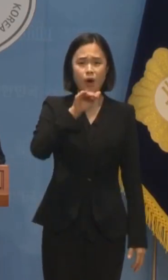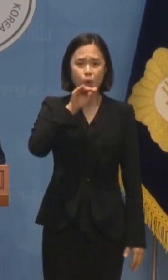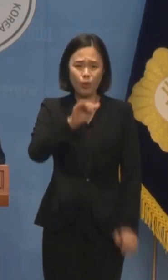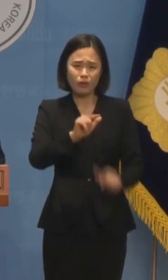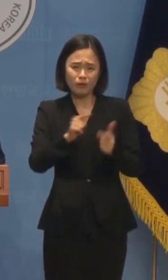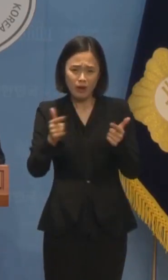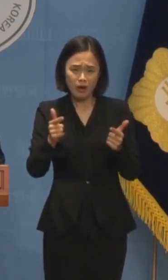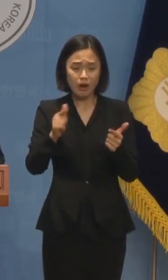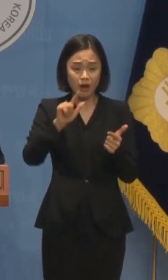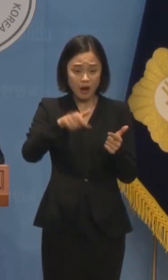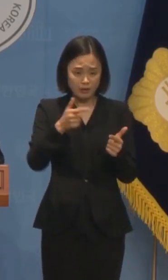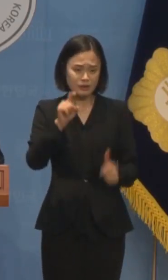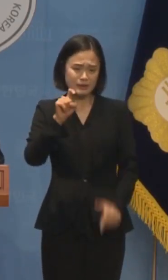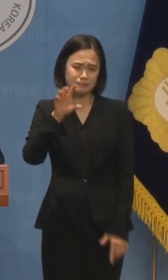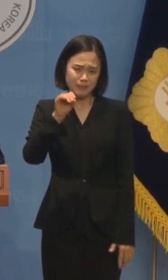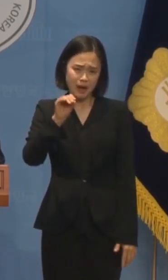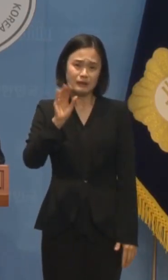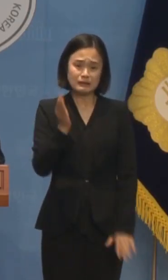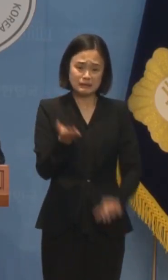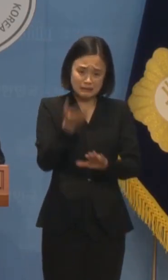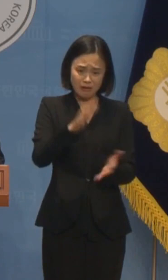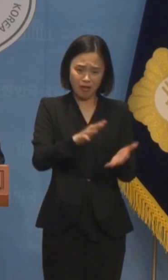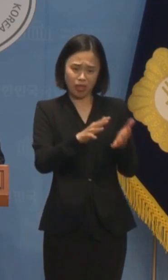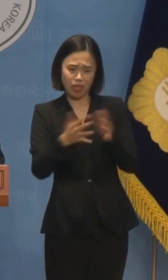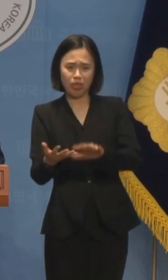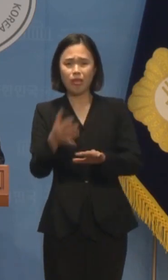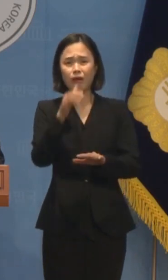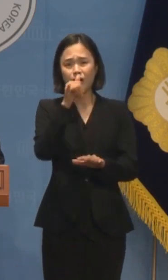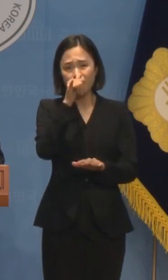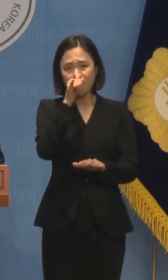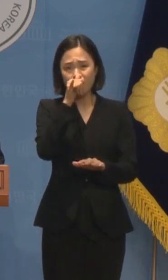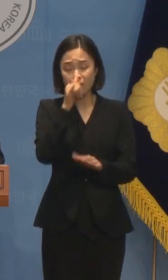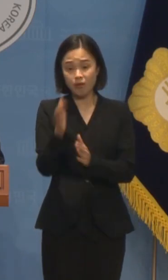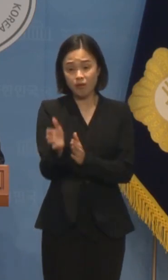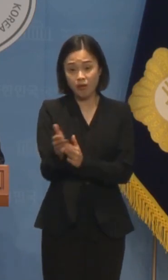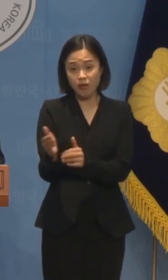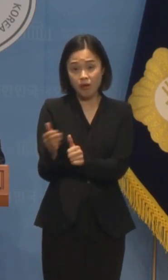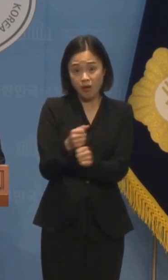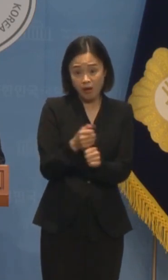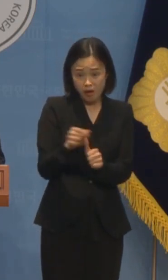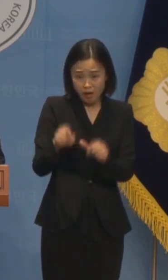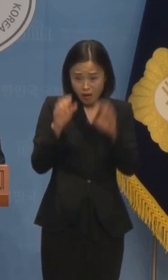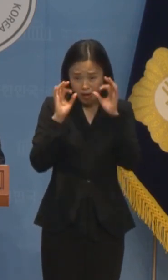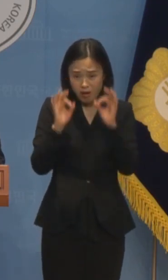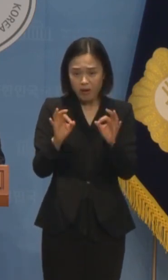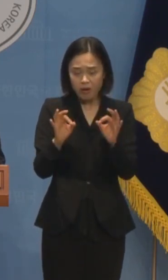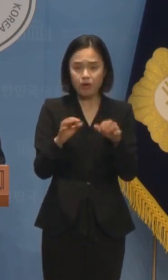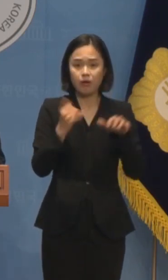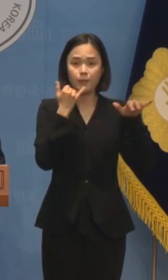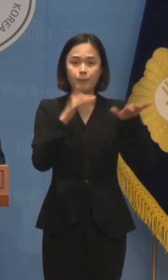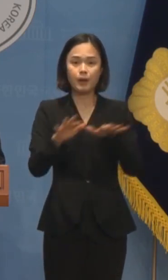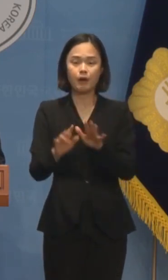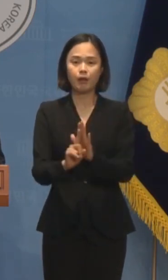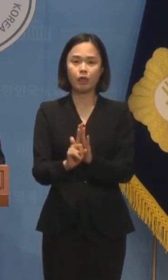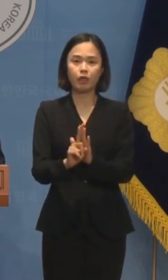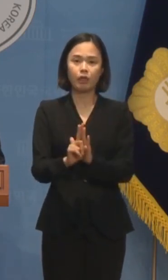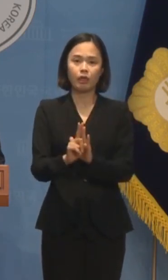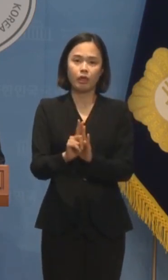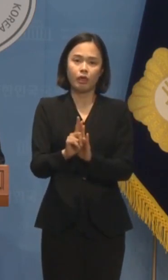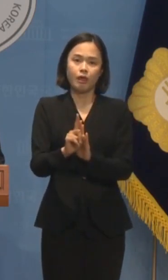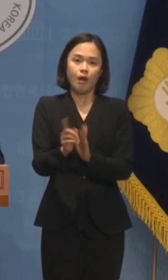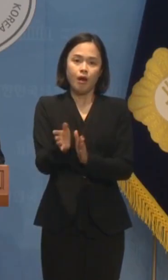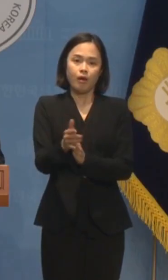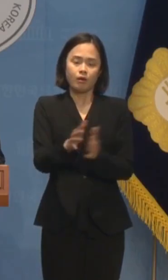폐사했고 농가뿐만 아니라 양식업도 수온 상승으로 인해 어류 폐사가 심각한